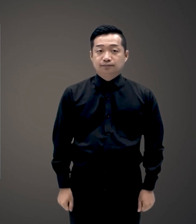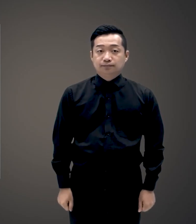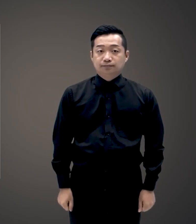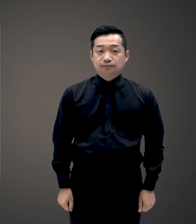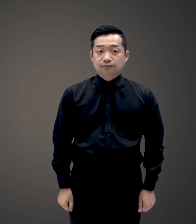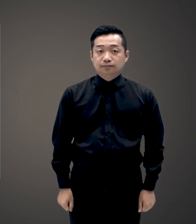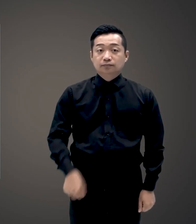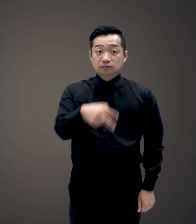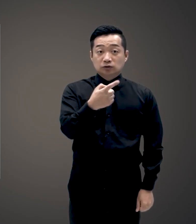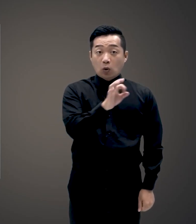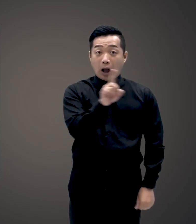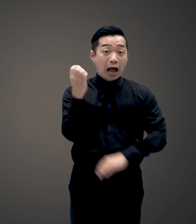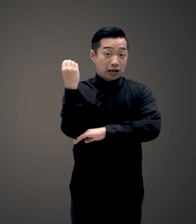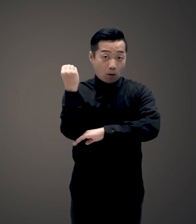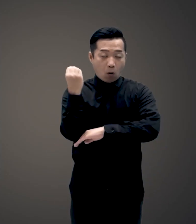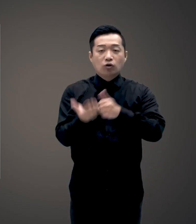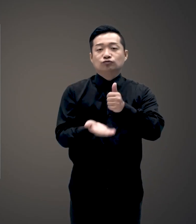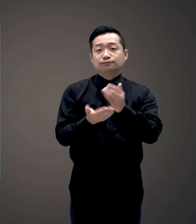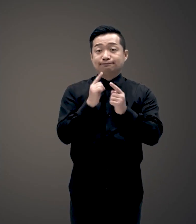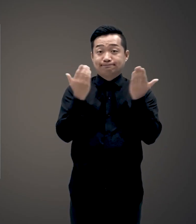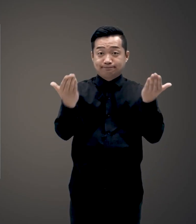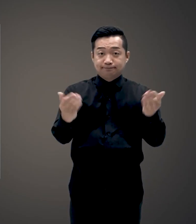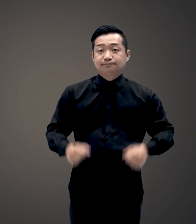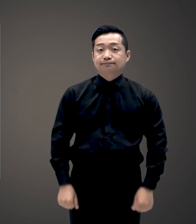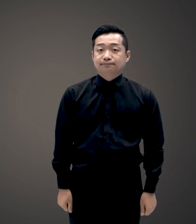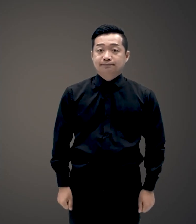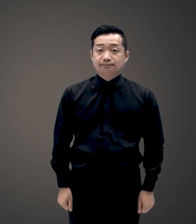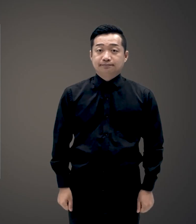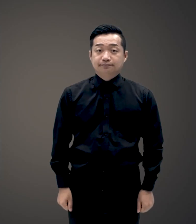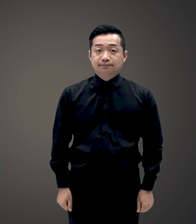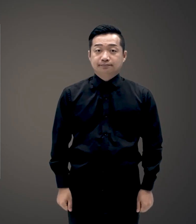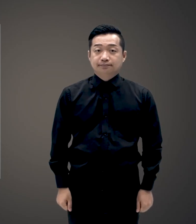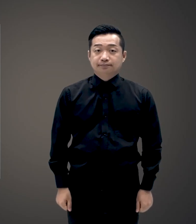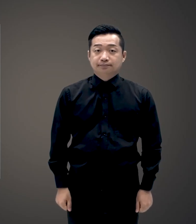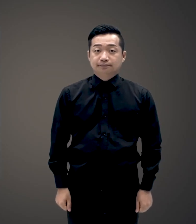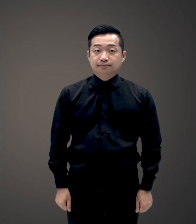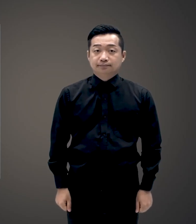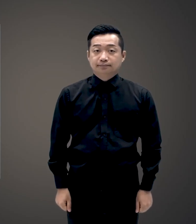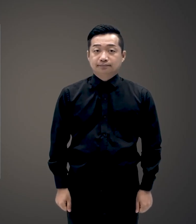탑10, 동아일보 선정, 한국 명사들의 추천 도서.